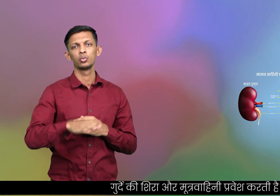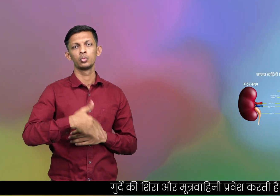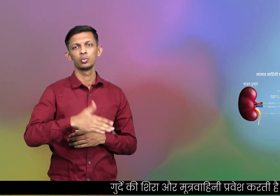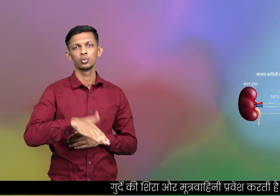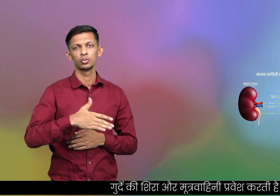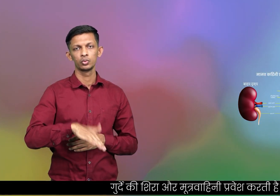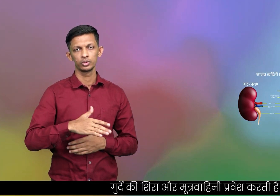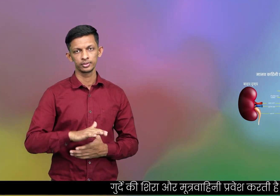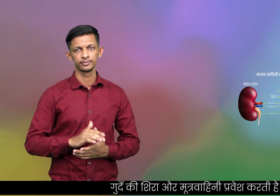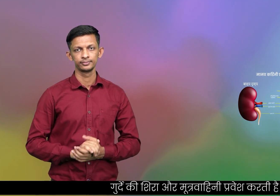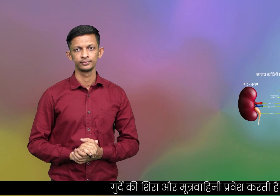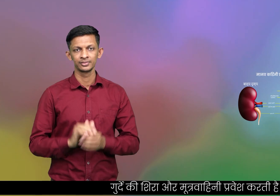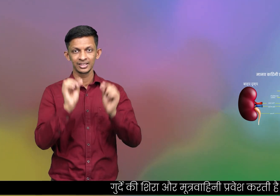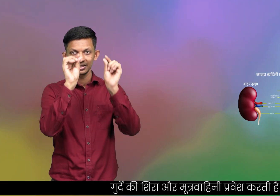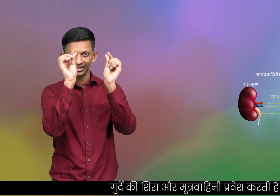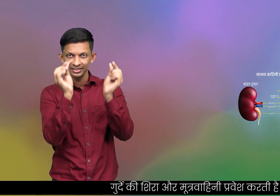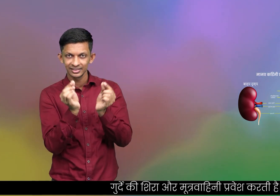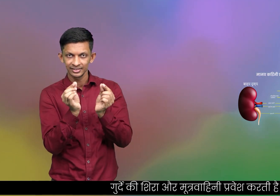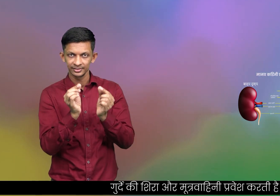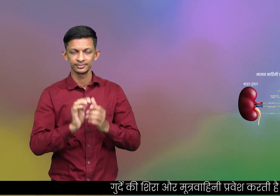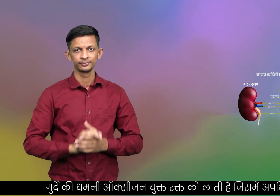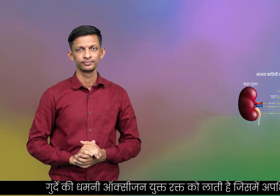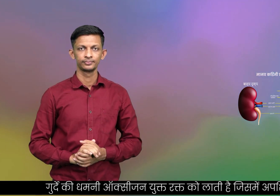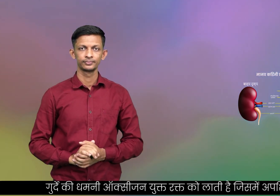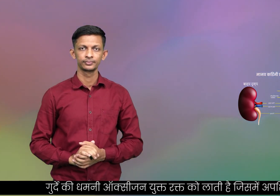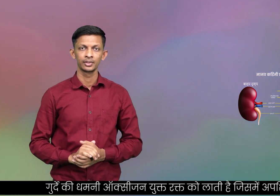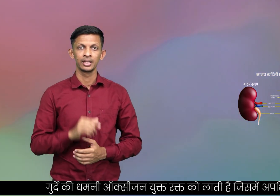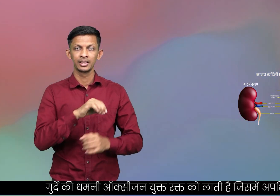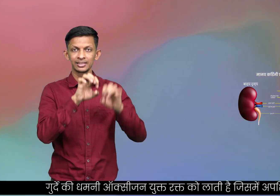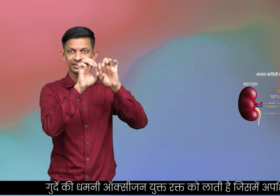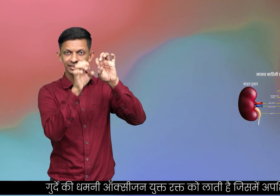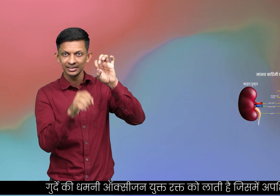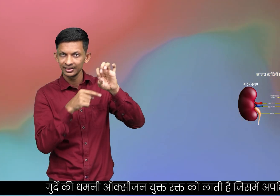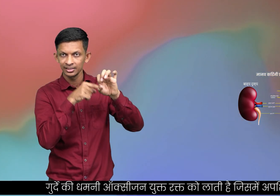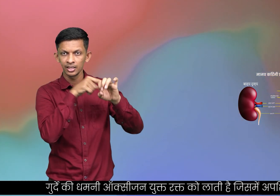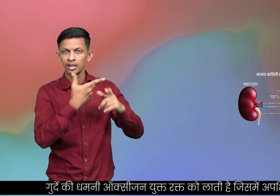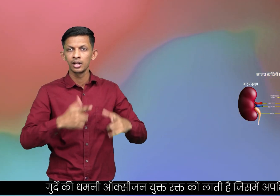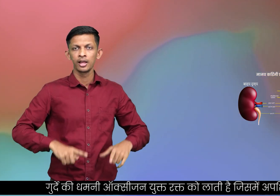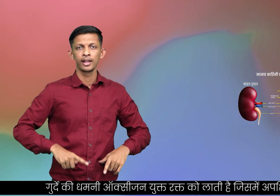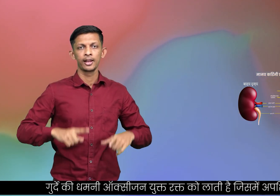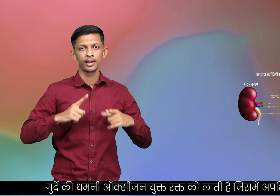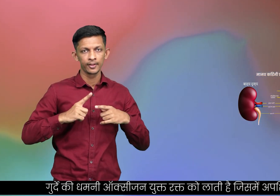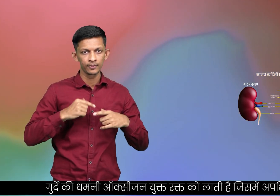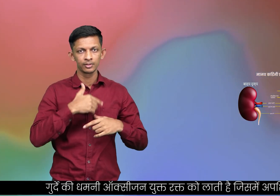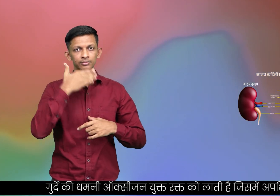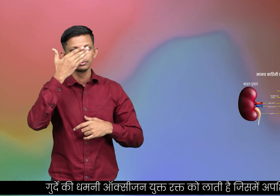मूत्रवाहिनी प्रवेश करता है। गुर्दे की धमनी ऑक्सीजन युक्त रक्त को लाता